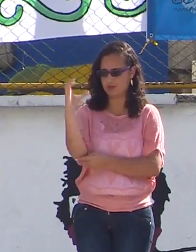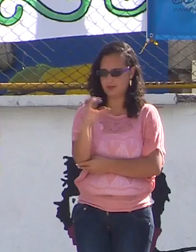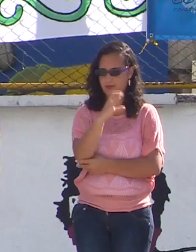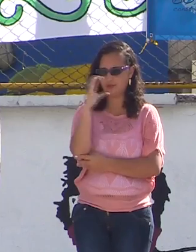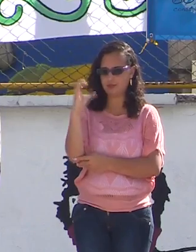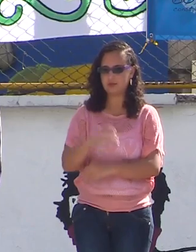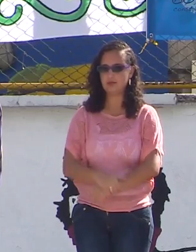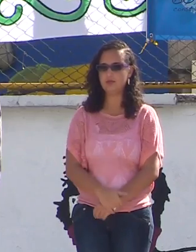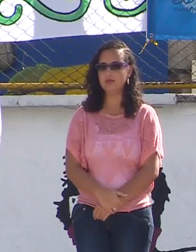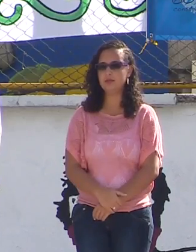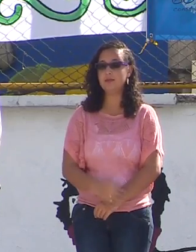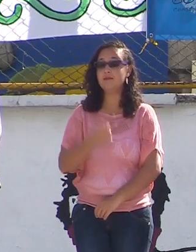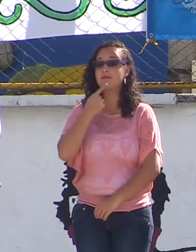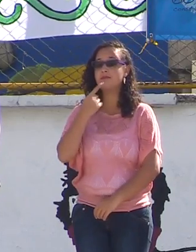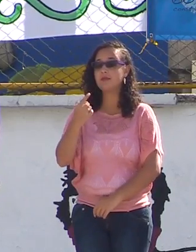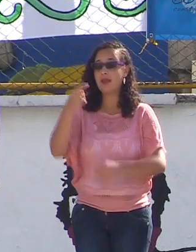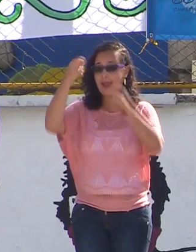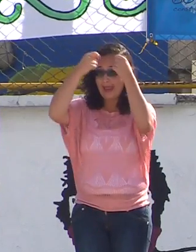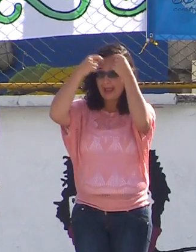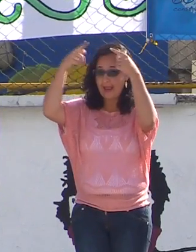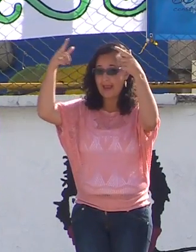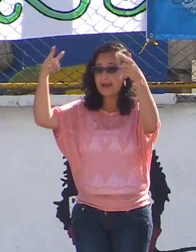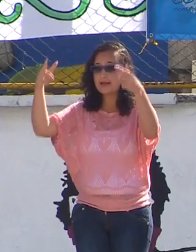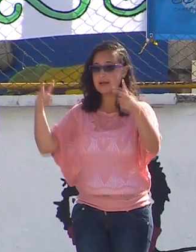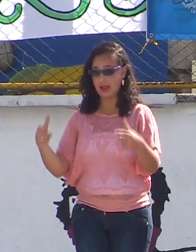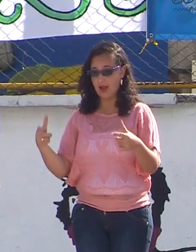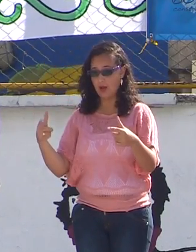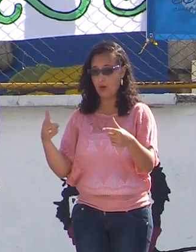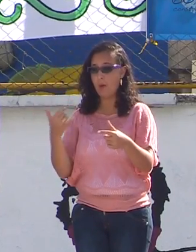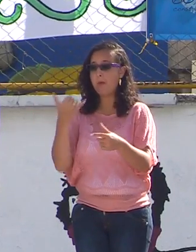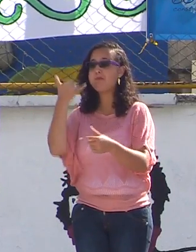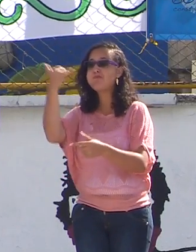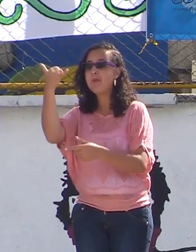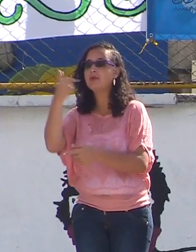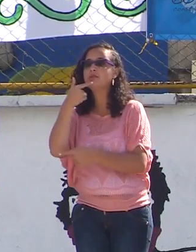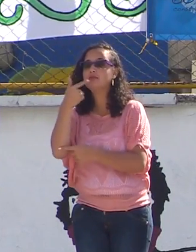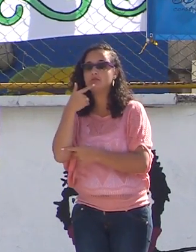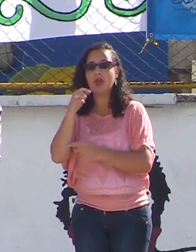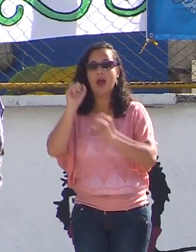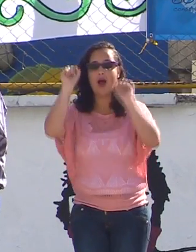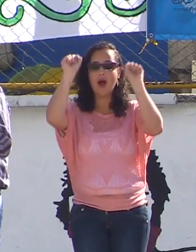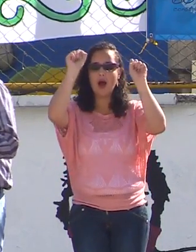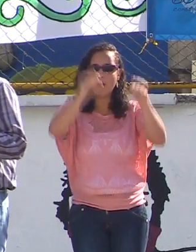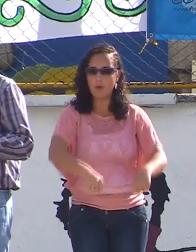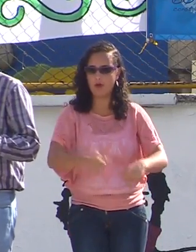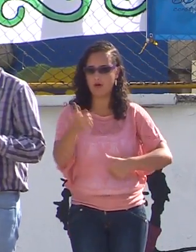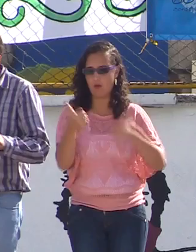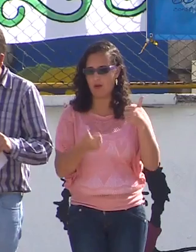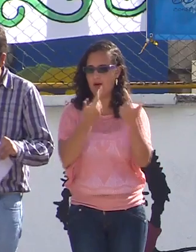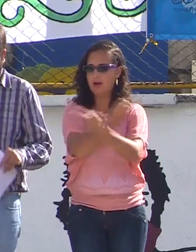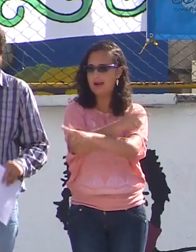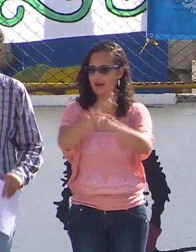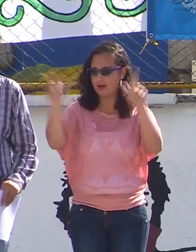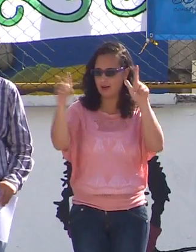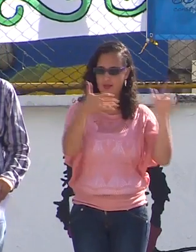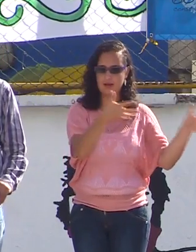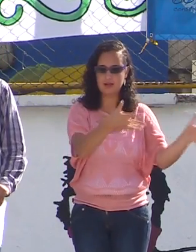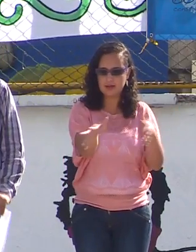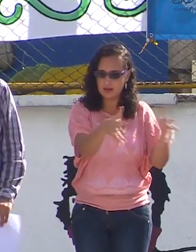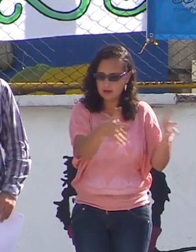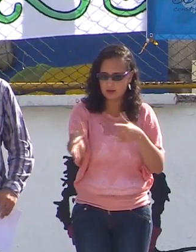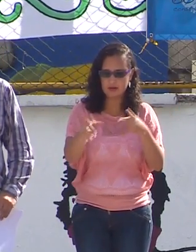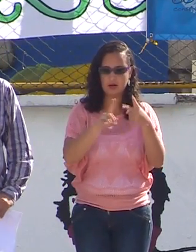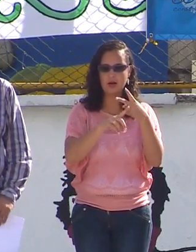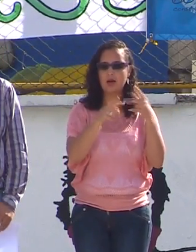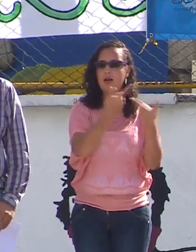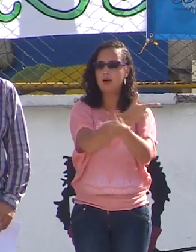al Estado garantizar las libertades de enseñanza, aprendizaje, investigación